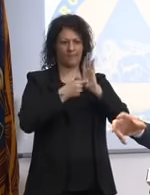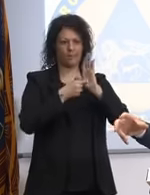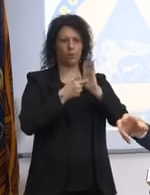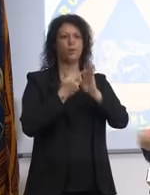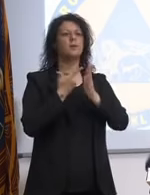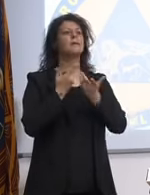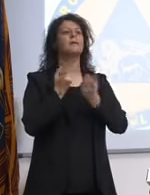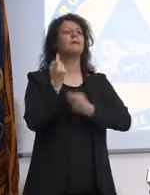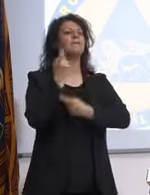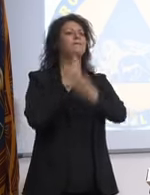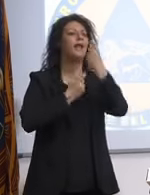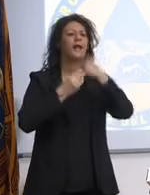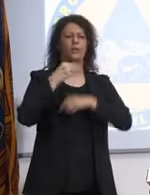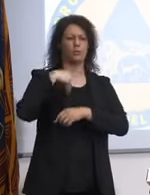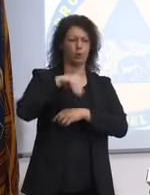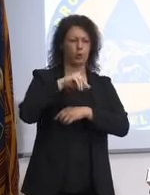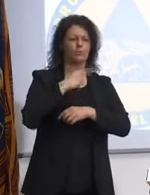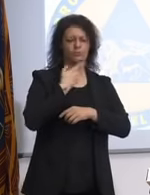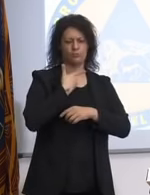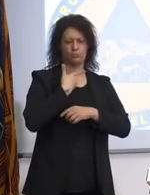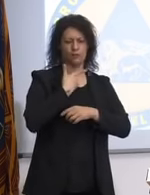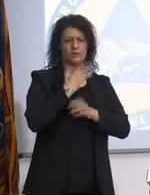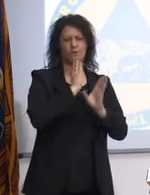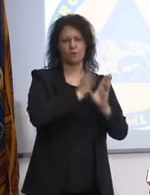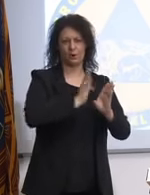arrivano.